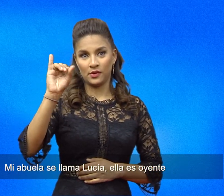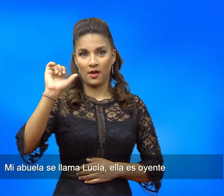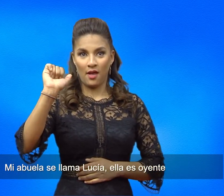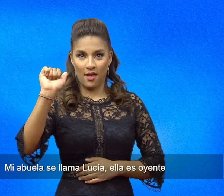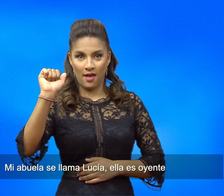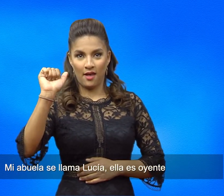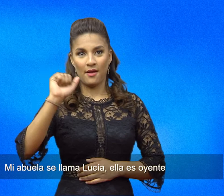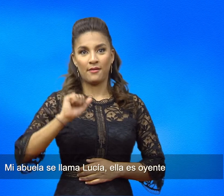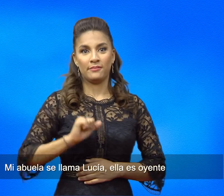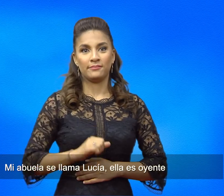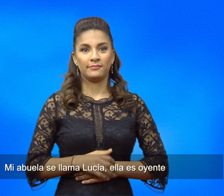lucia